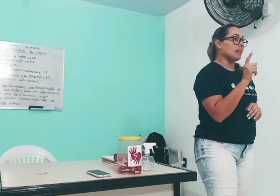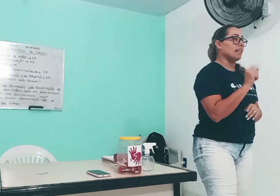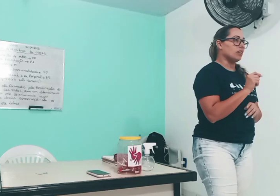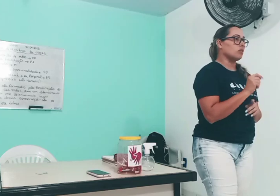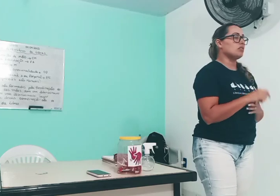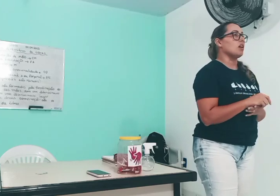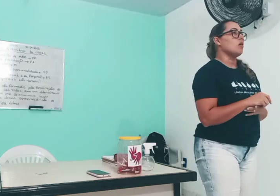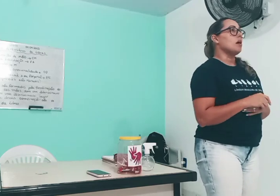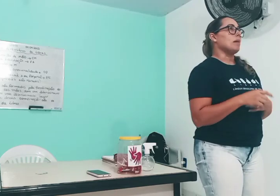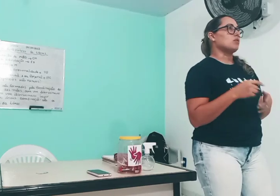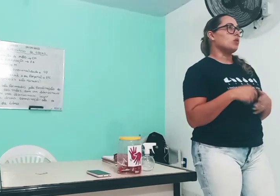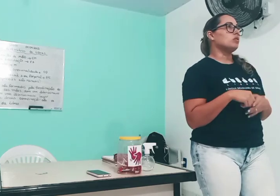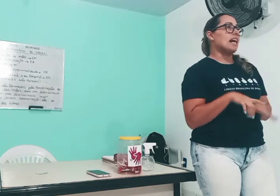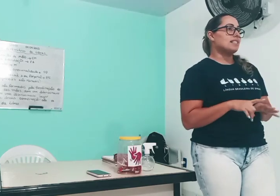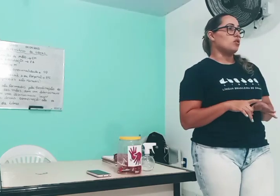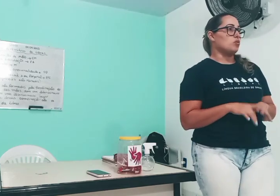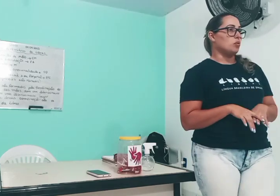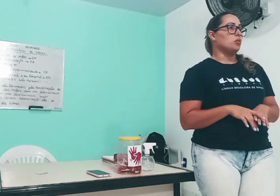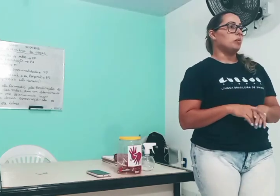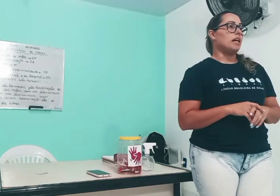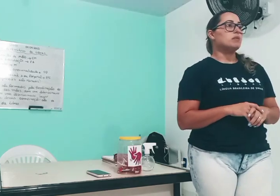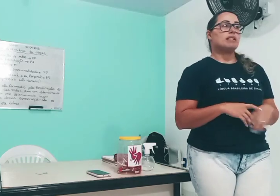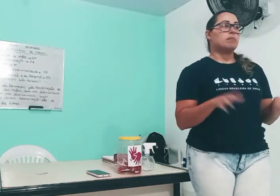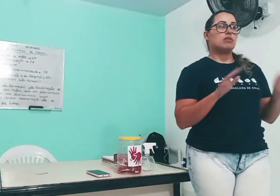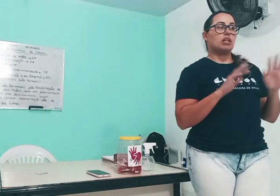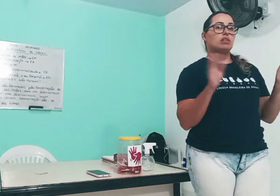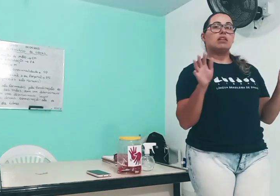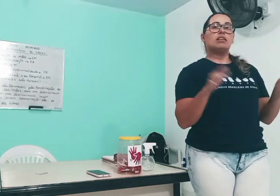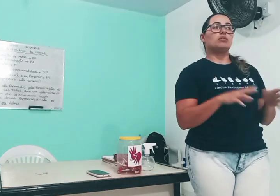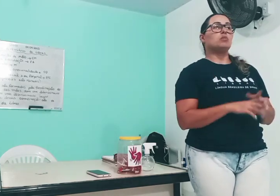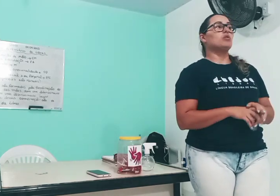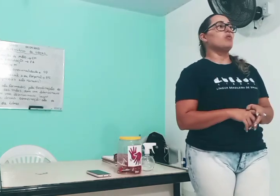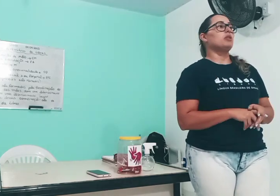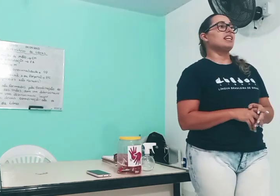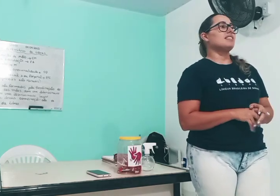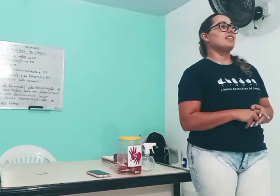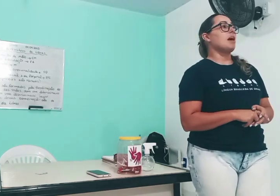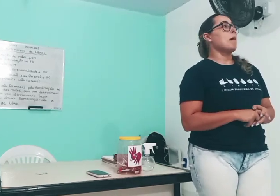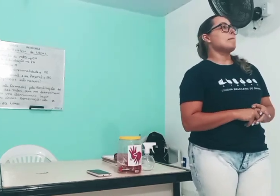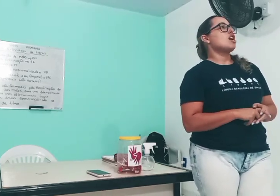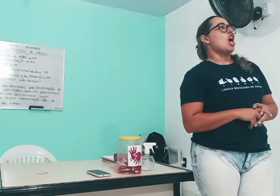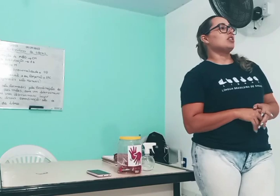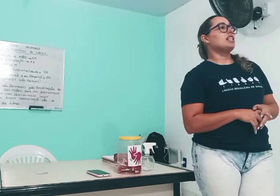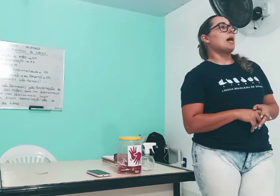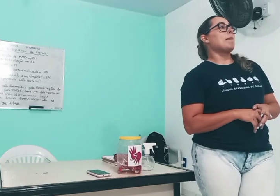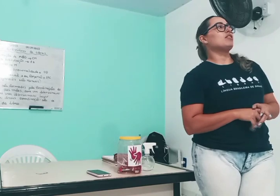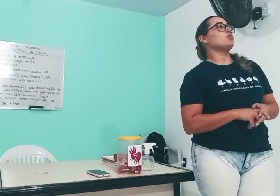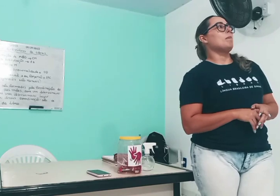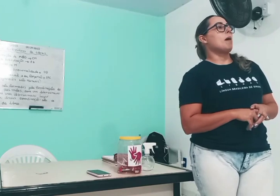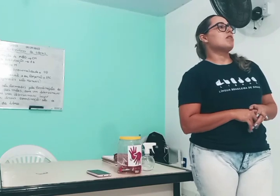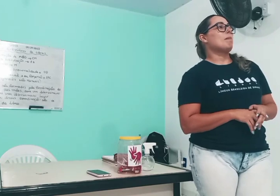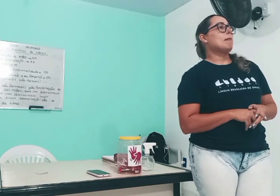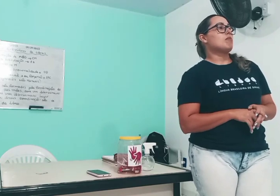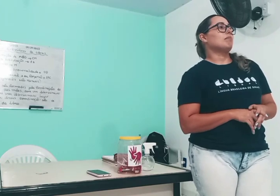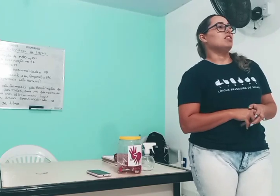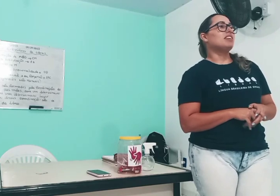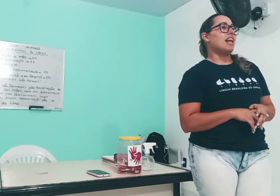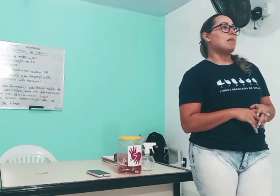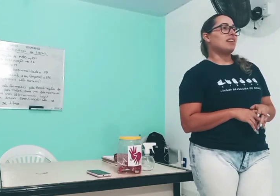perdendo a audição. Mas quando nasce surdo mesmo, eles pensam que todo mundo comunica assim mesmo. É só chegar perto de um e ficar lá balançando